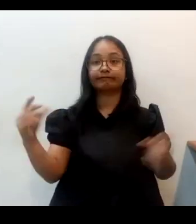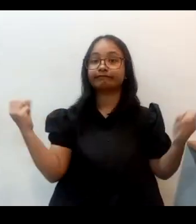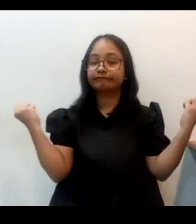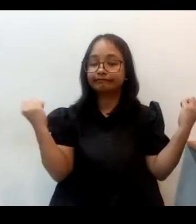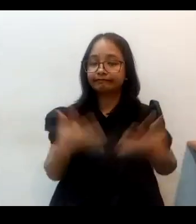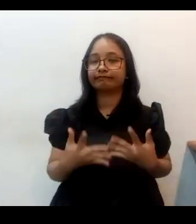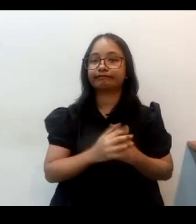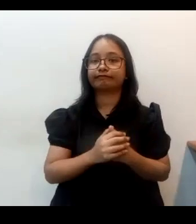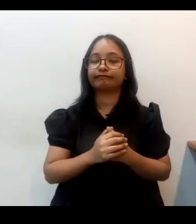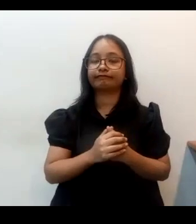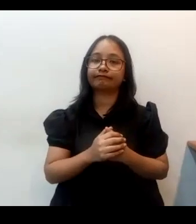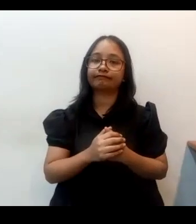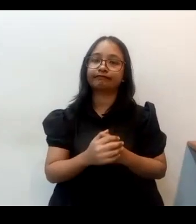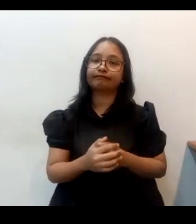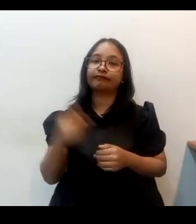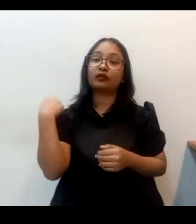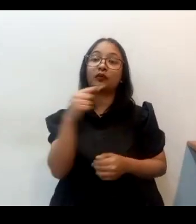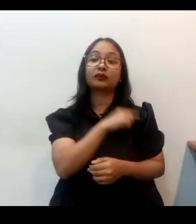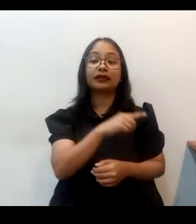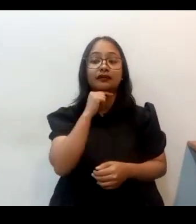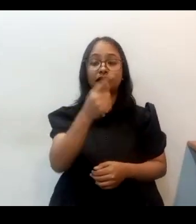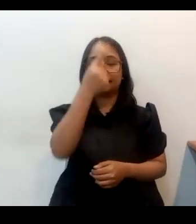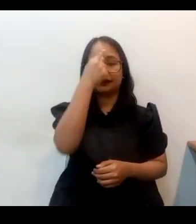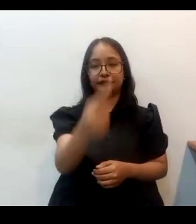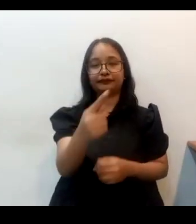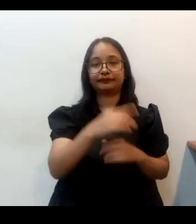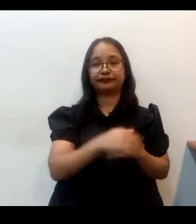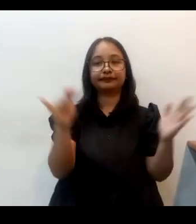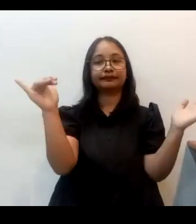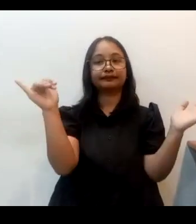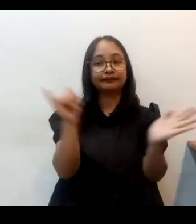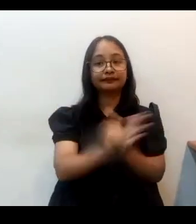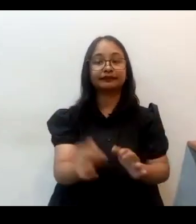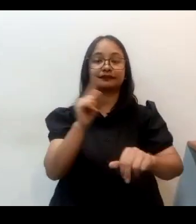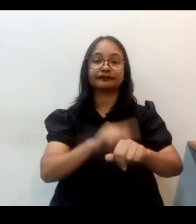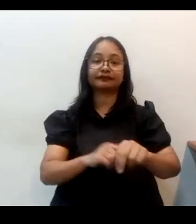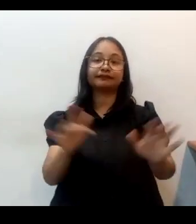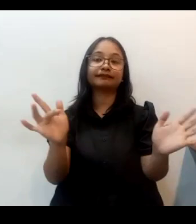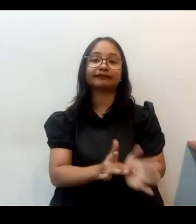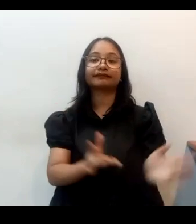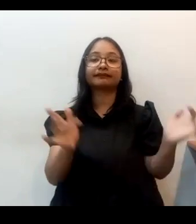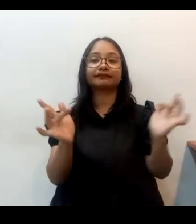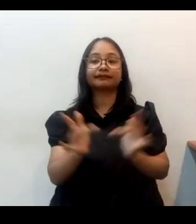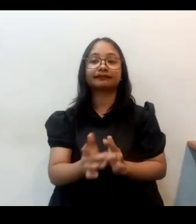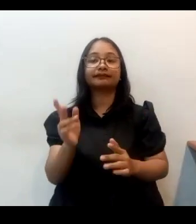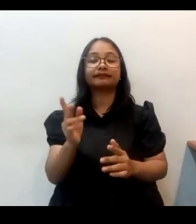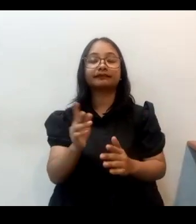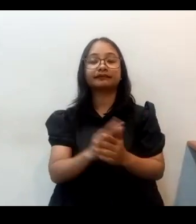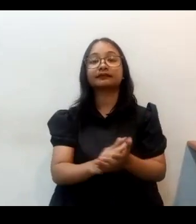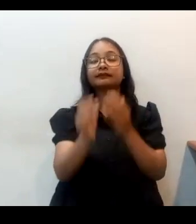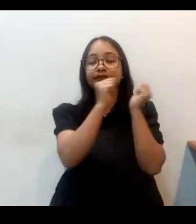are not alone. Hindi po kayo nag-iisa. At the time, Jesus visited us and with us. Sa oras po na